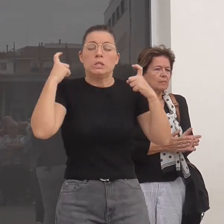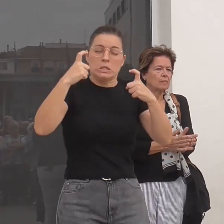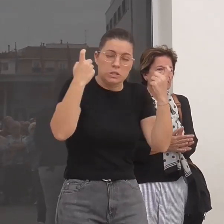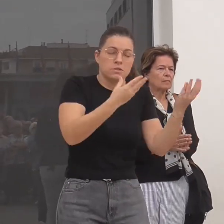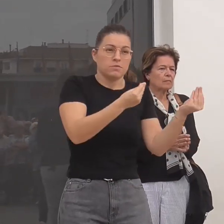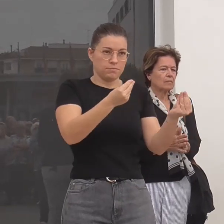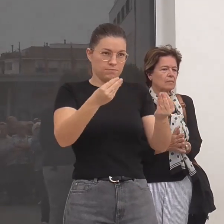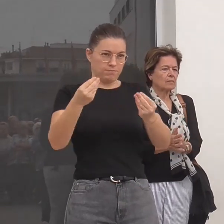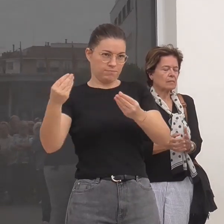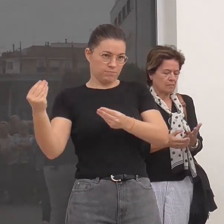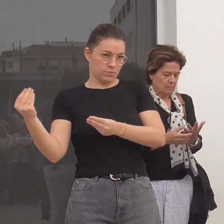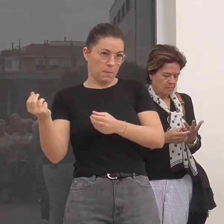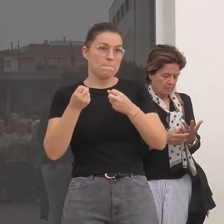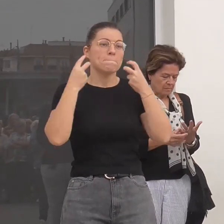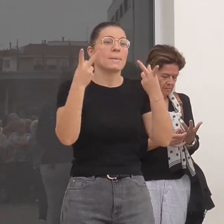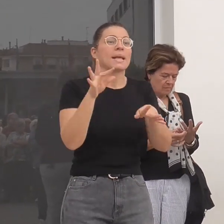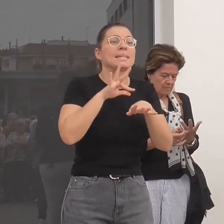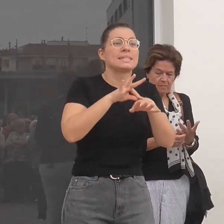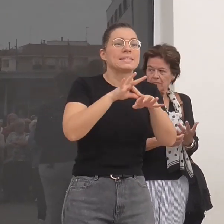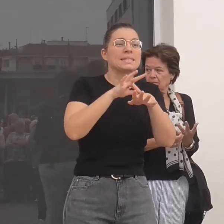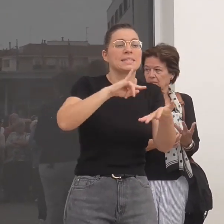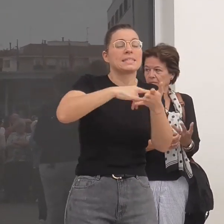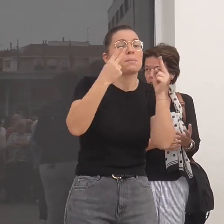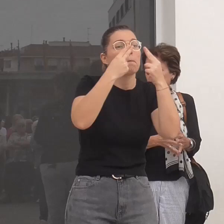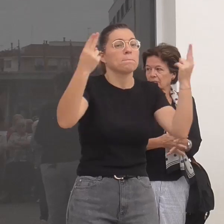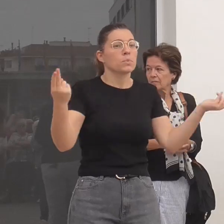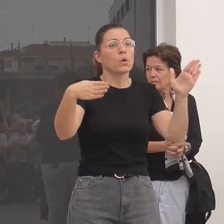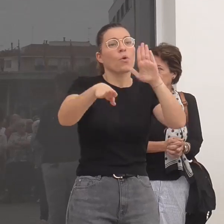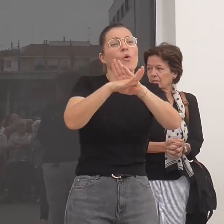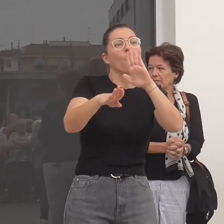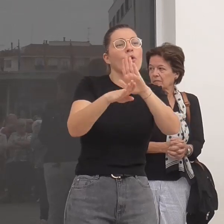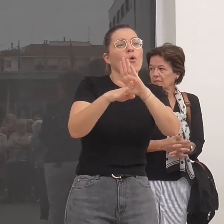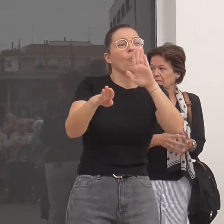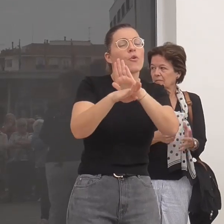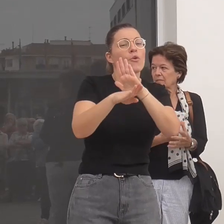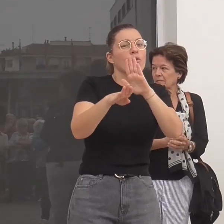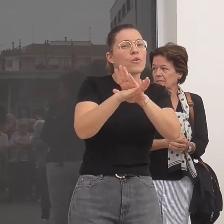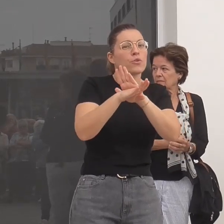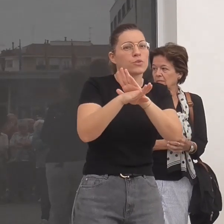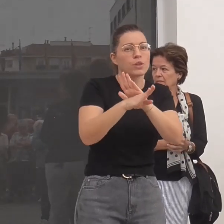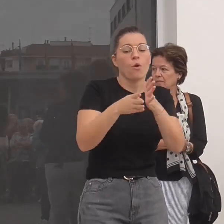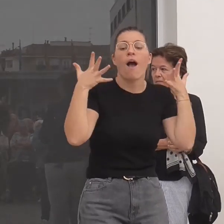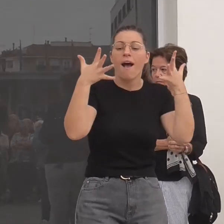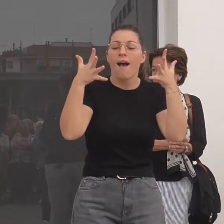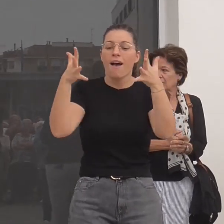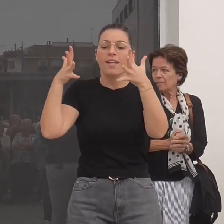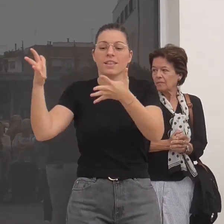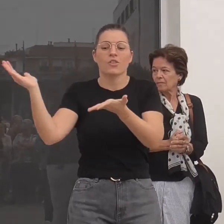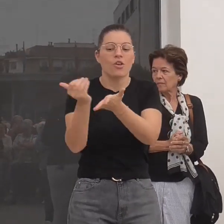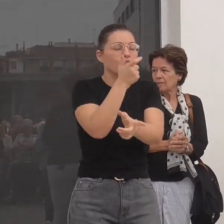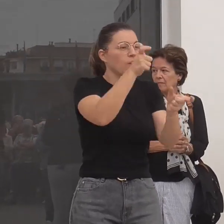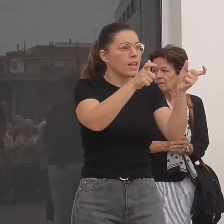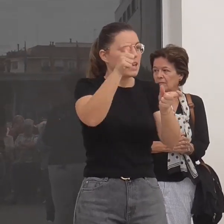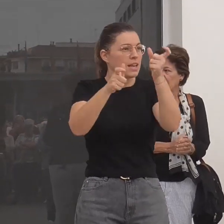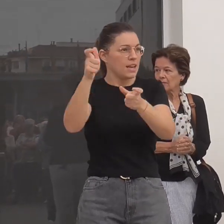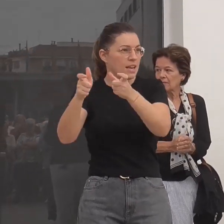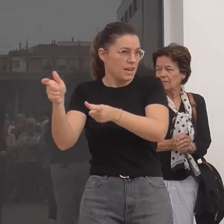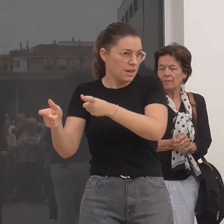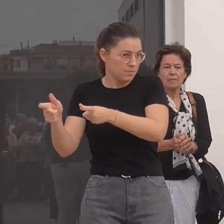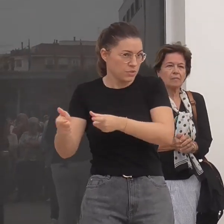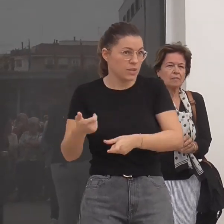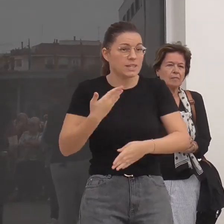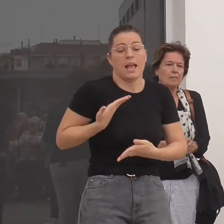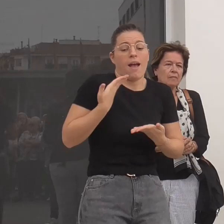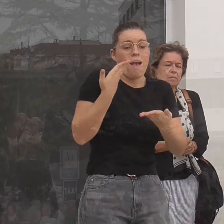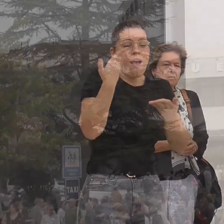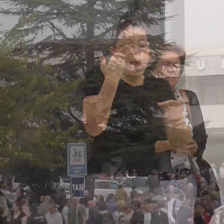esfuerzo para que el sistema público continúe siendo, dando atención a todas las personas que están contribuyendo, que